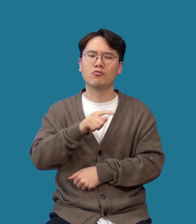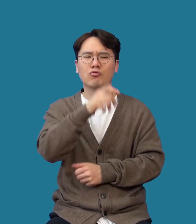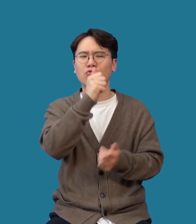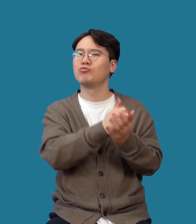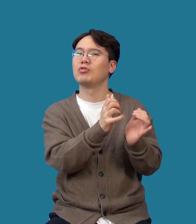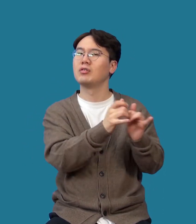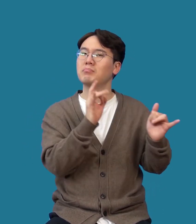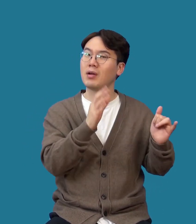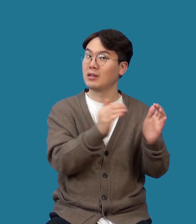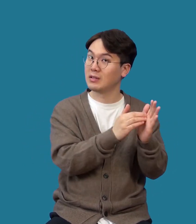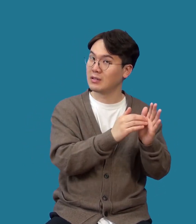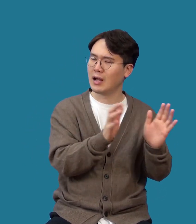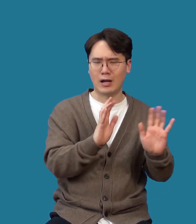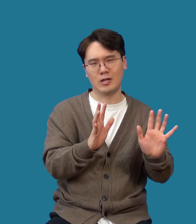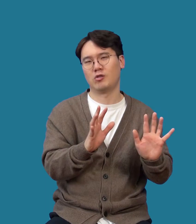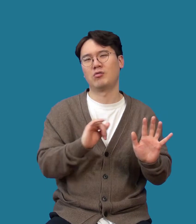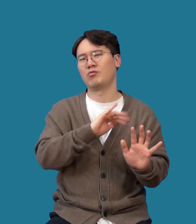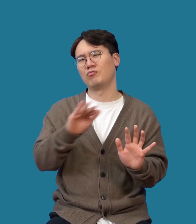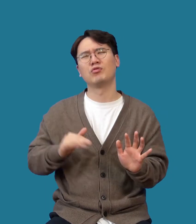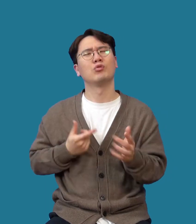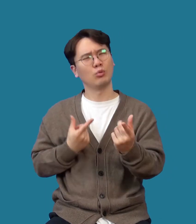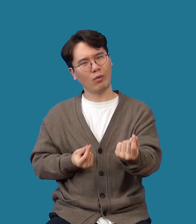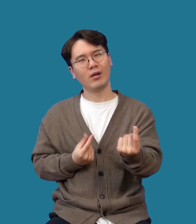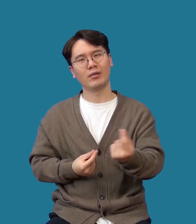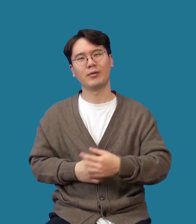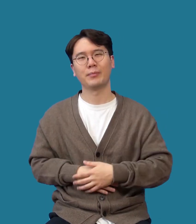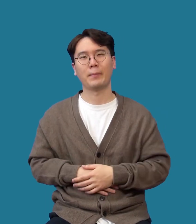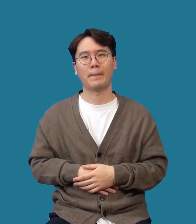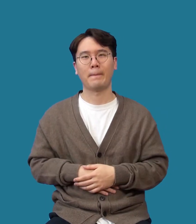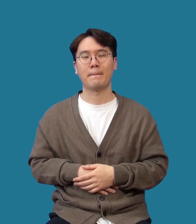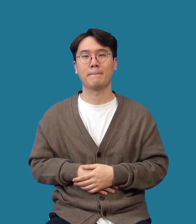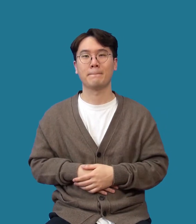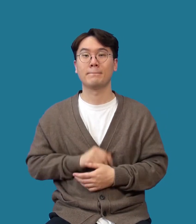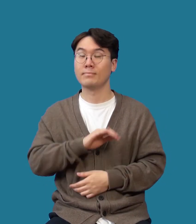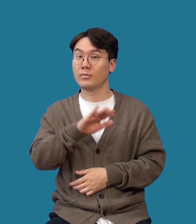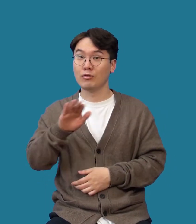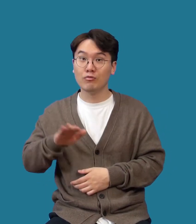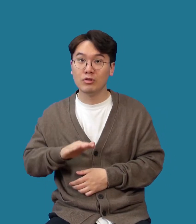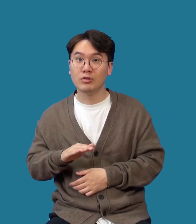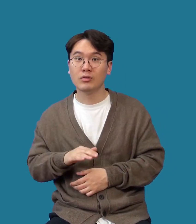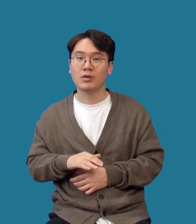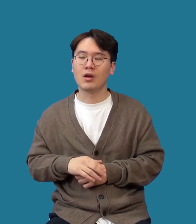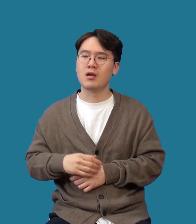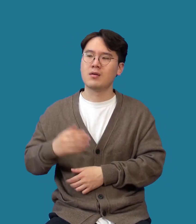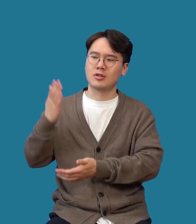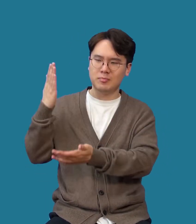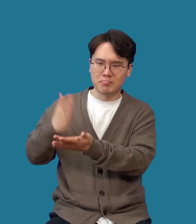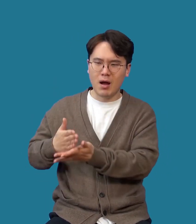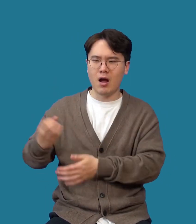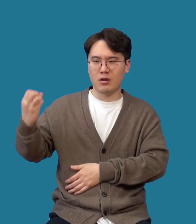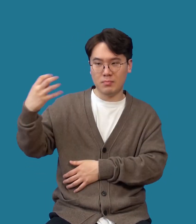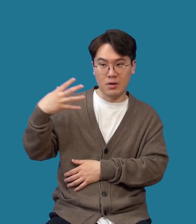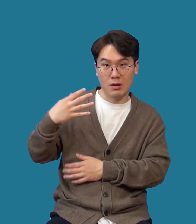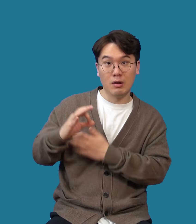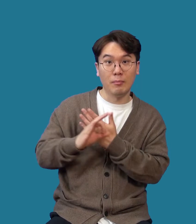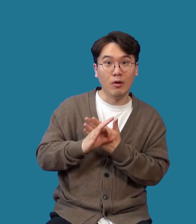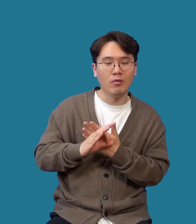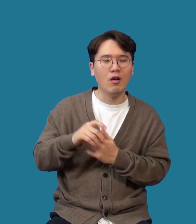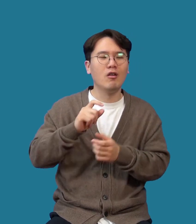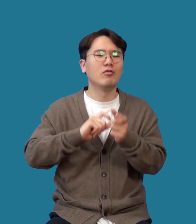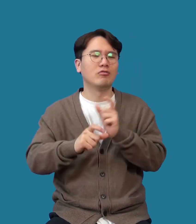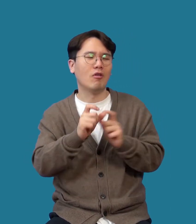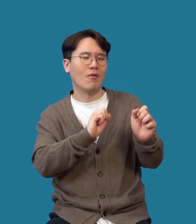우리 인간이 그렇습니다. 인간은 하지 말라고 하면 더 하고 싶어하는 아주 빼딱한 존재입니다.